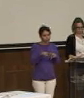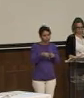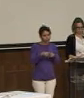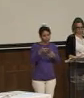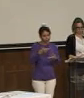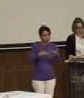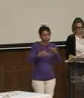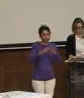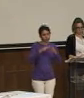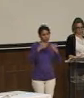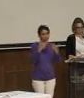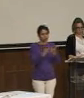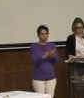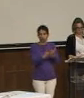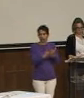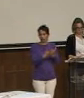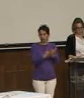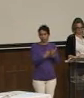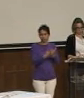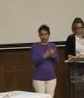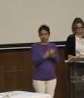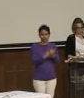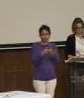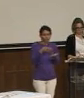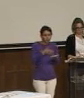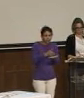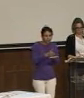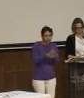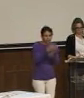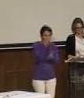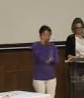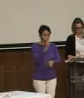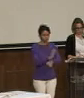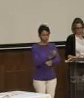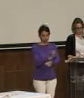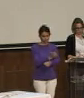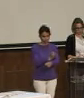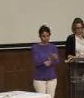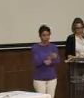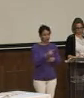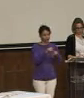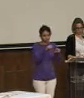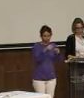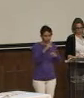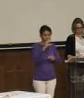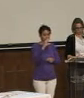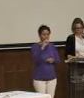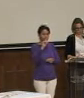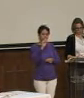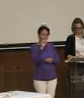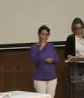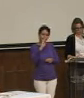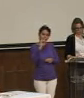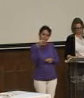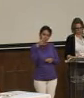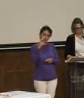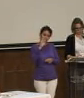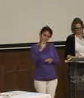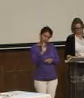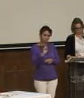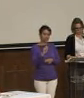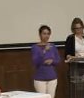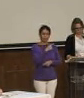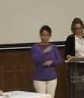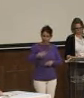integração escola-comunidade, encaminhamento ao pessoal do estágio, trabalhei em gabinete, fui presidente e vice-presidente